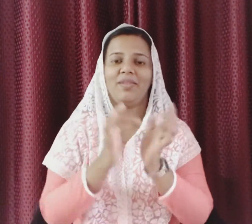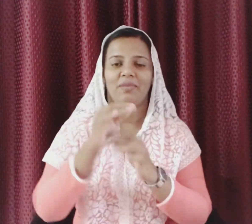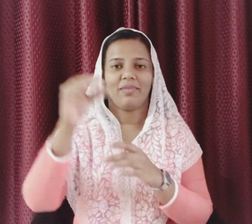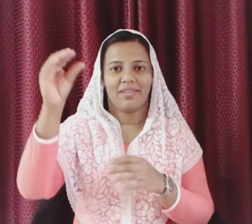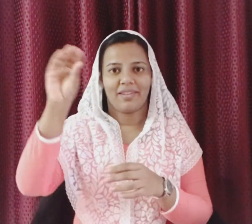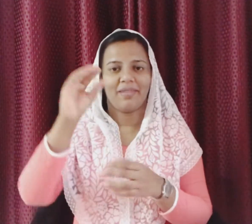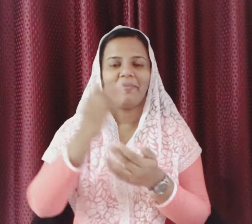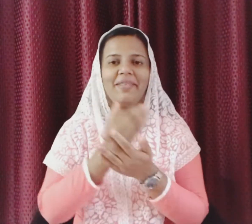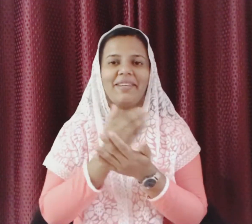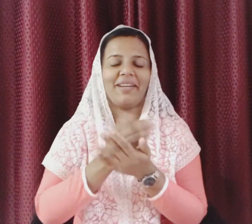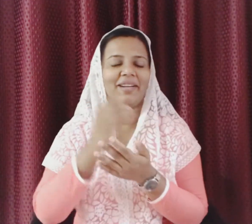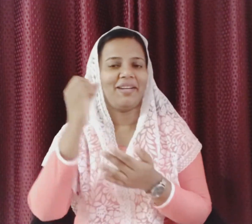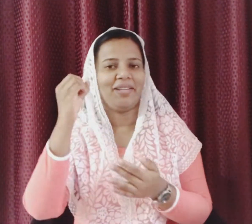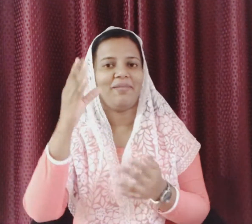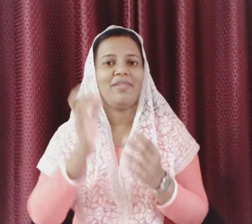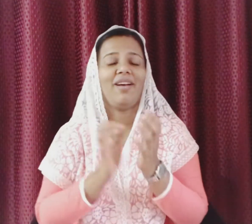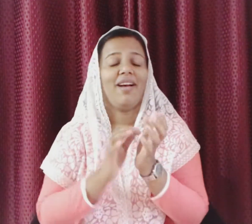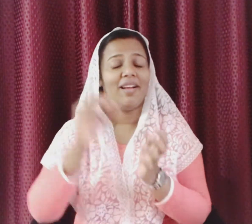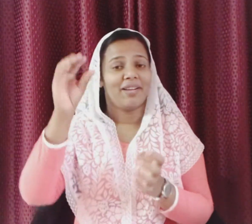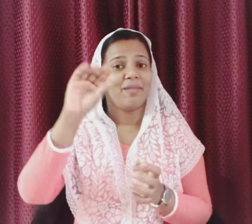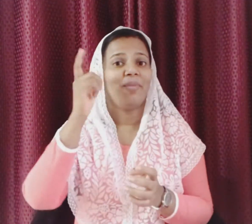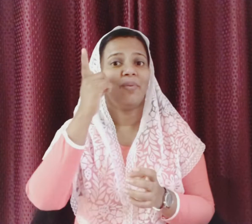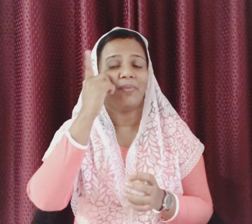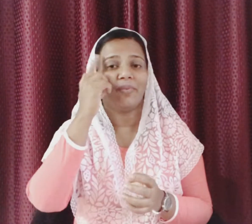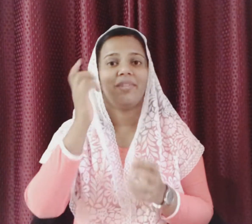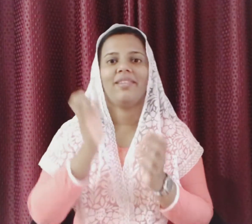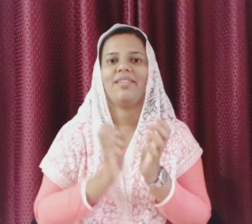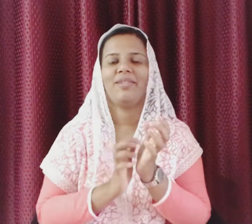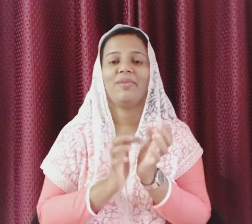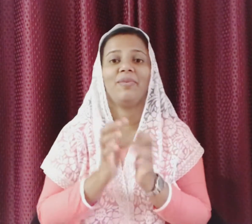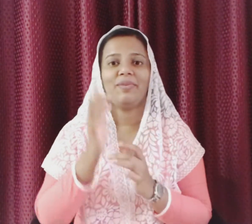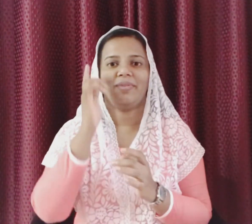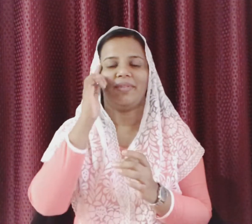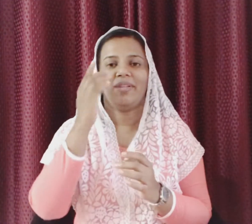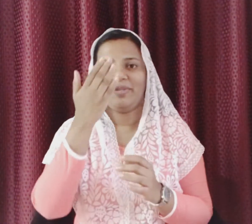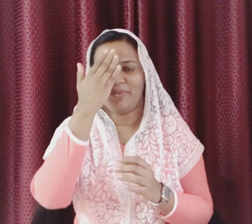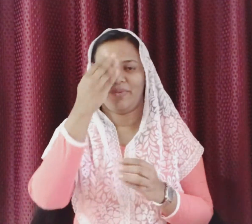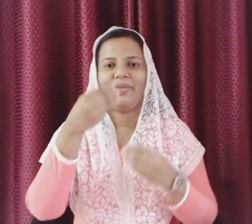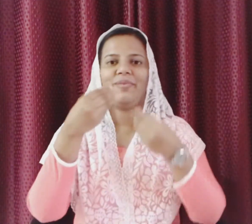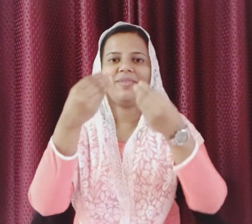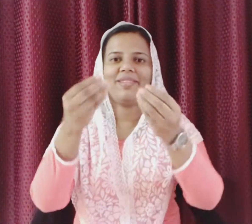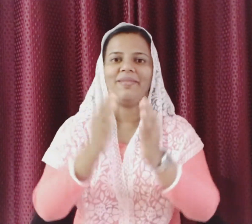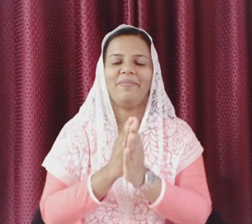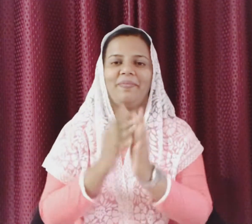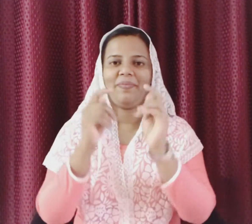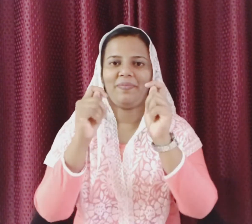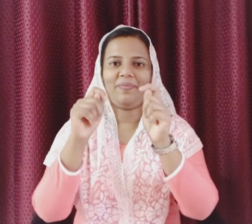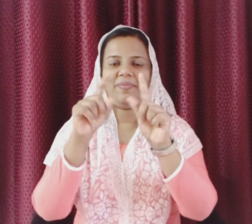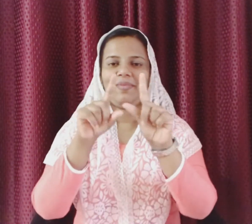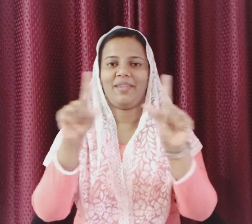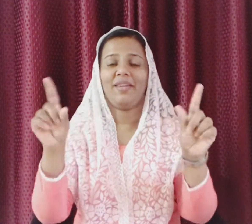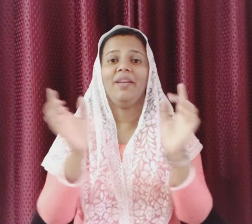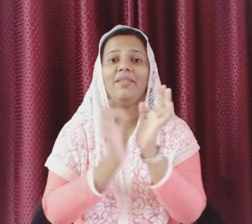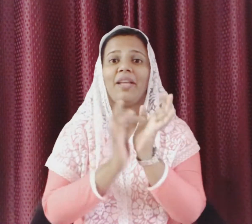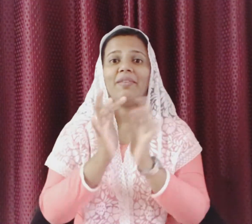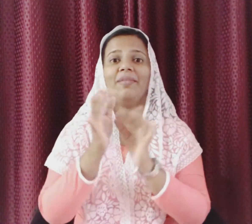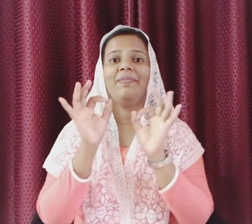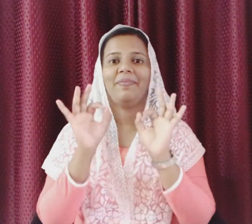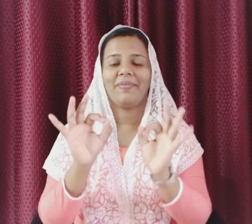നമ്മളെ എഴുന്നേൽപ്പിച്ചത്. ആ കൃപയൊന്ന് ഓർത്ത് നോക്കിക്കുക, ആ കൃപയൊന്ന് ഓർത്ത് നോക്കിക്കുക, എന്നിട്ടൊന്ന് സ്തോത്രം പറഞ്ഞാട്ട്. ഹല്ലേലൂയ, സ്തോത്രം. യഹോവ നല്ലവനല്ലോ, അങ്ങയുടെ